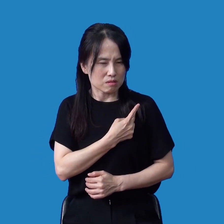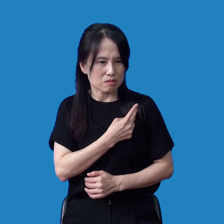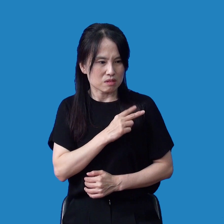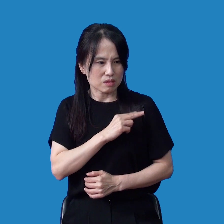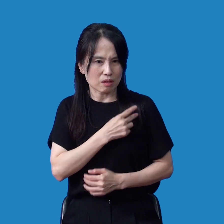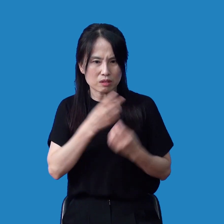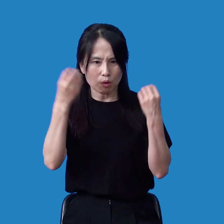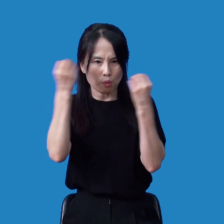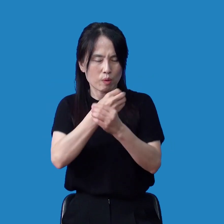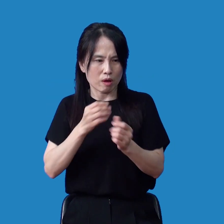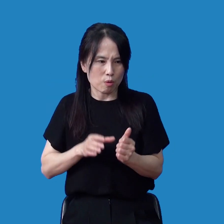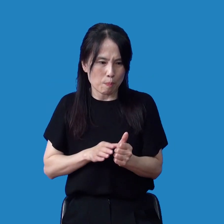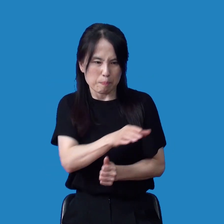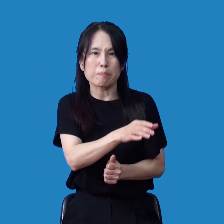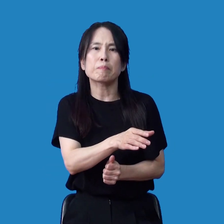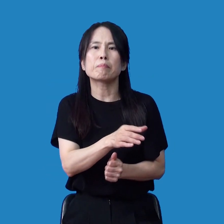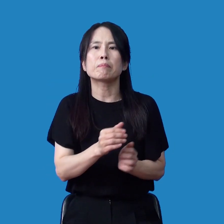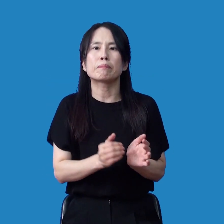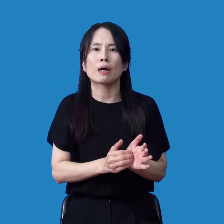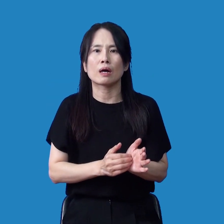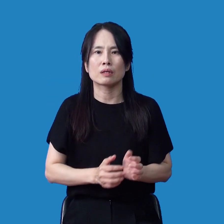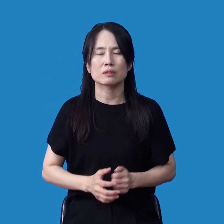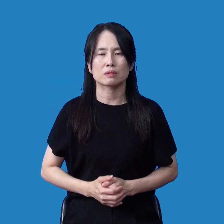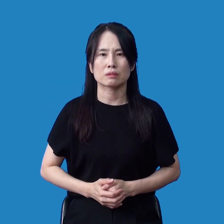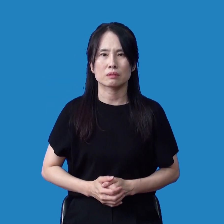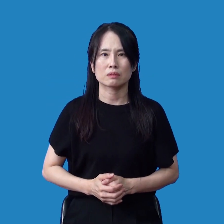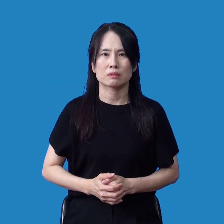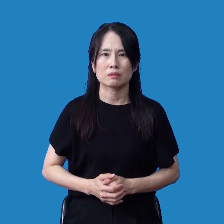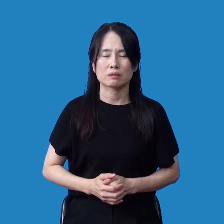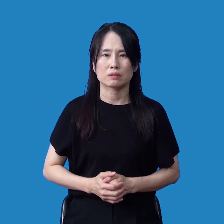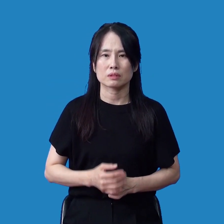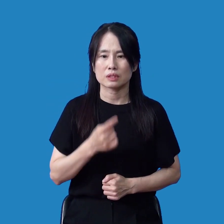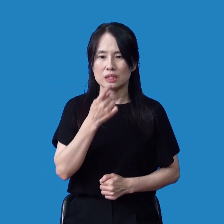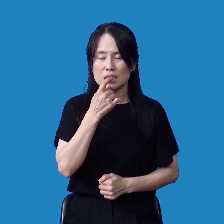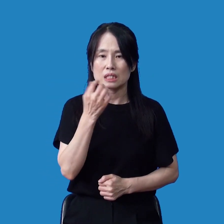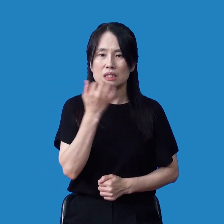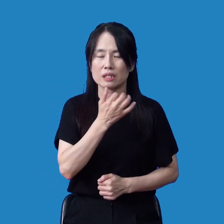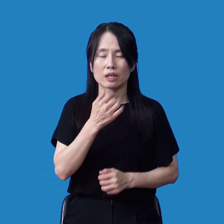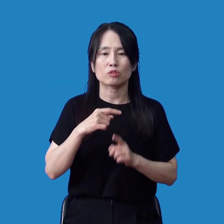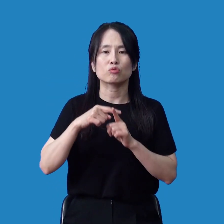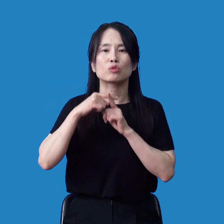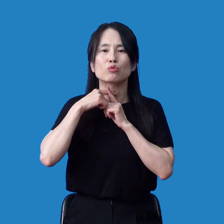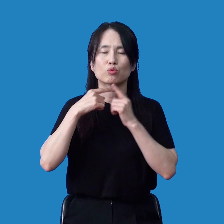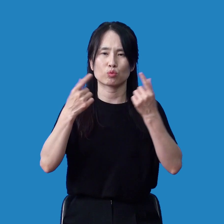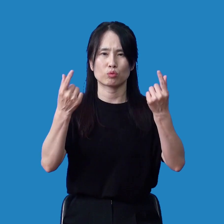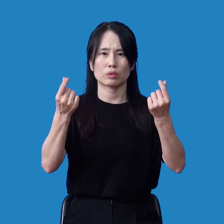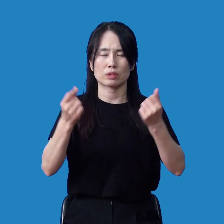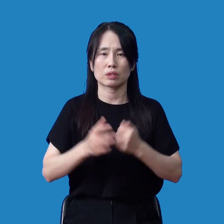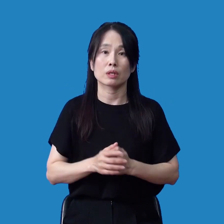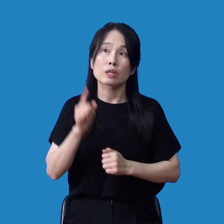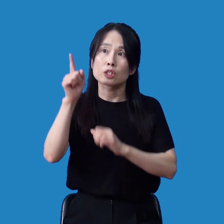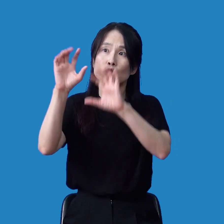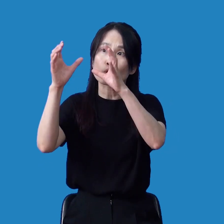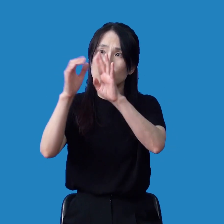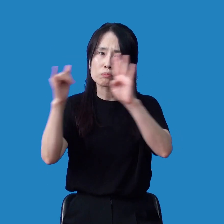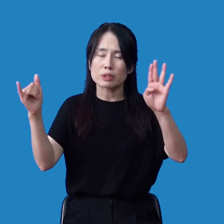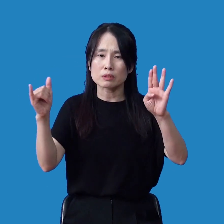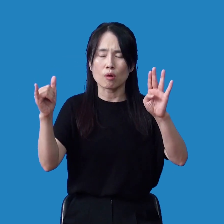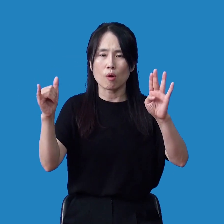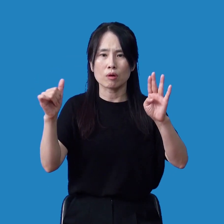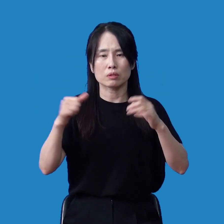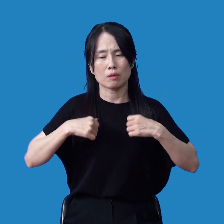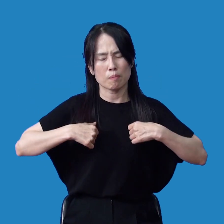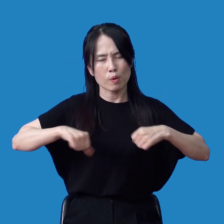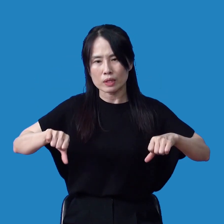기가 찰 노릇 아닙니까? 백색 순교지요. 그래도 천국 백성은 꺾이면 안